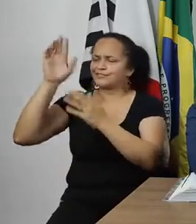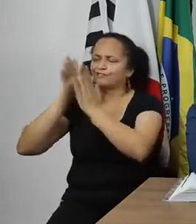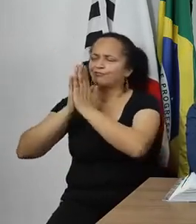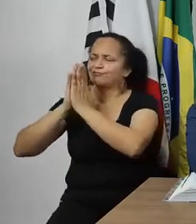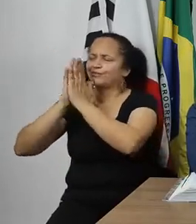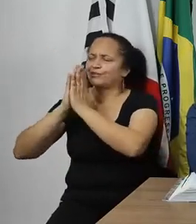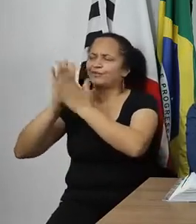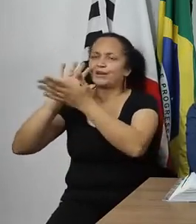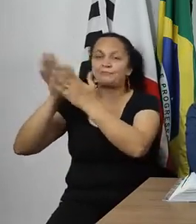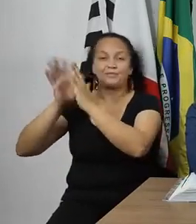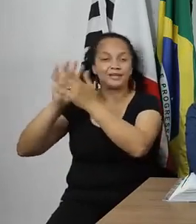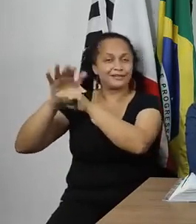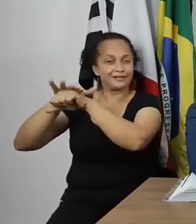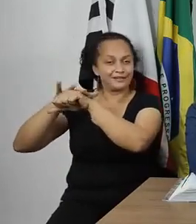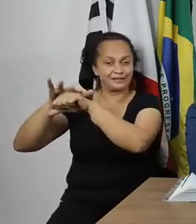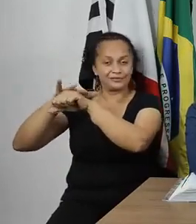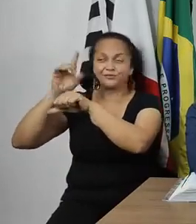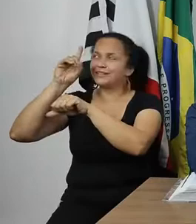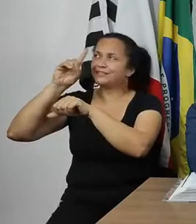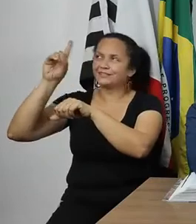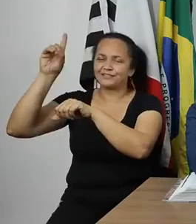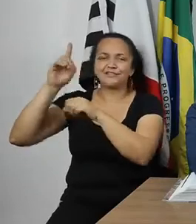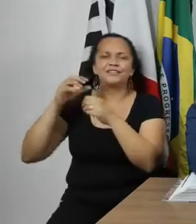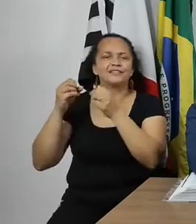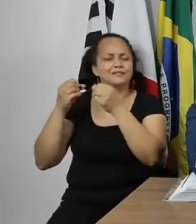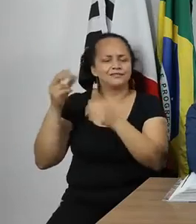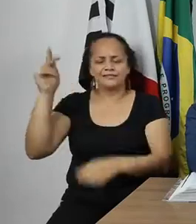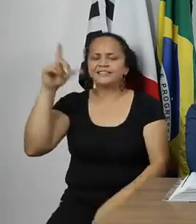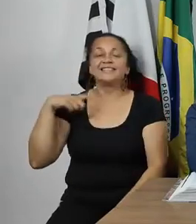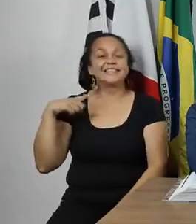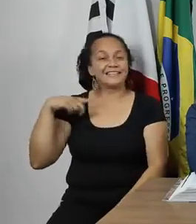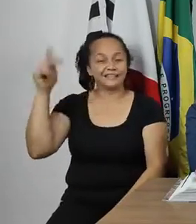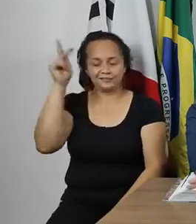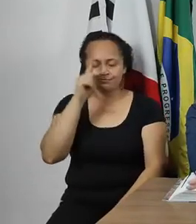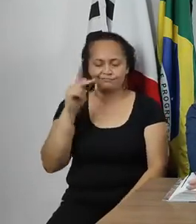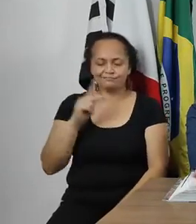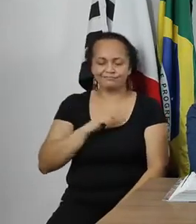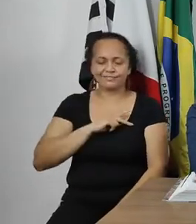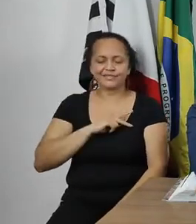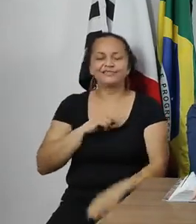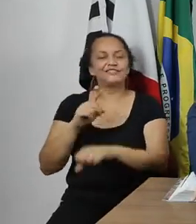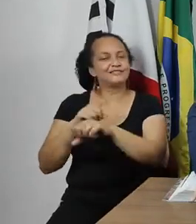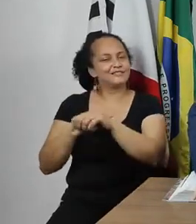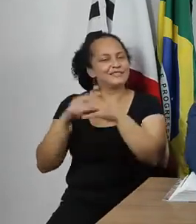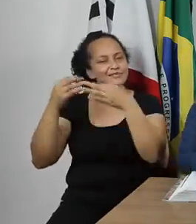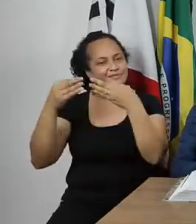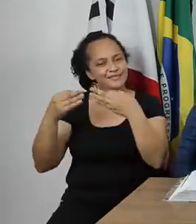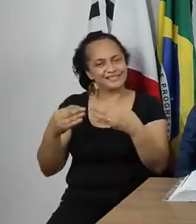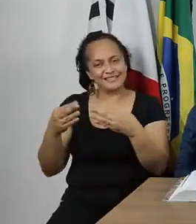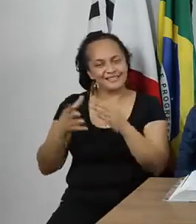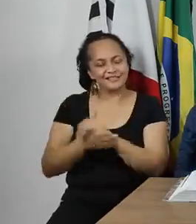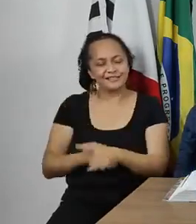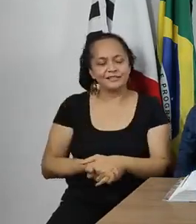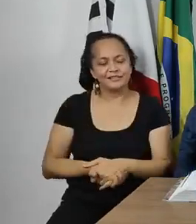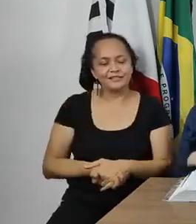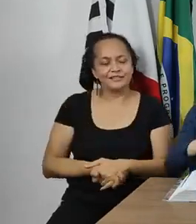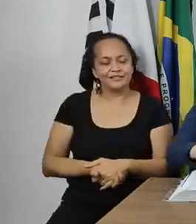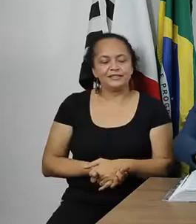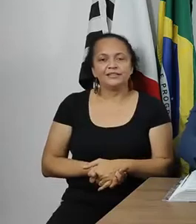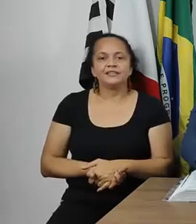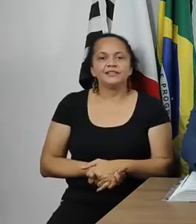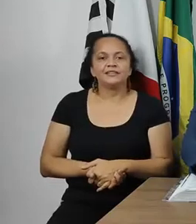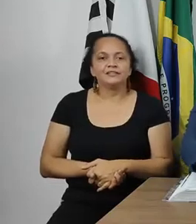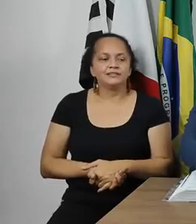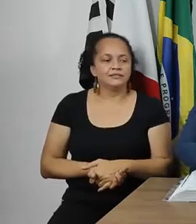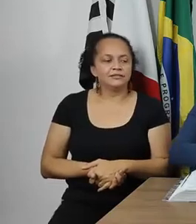é com muita paz, tudo com muita tranquilidade, tudo no seu tempo. Amém? E a gente também